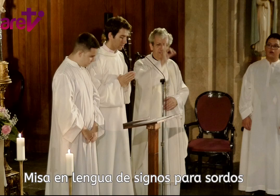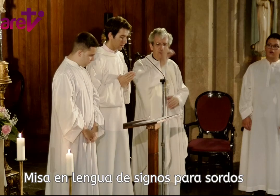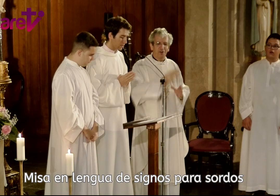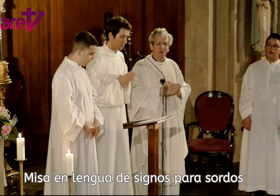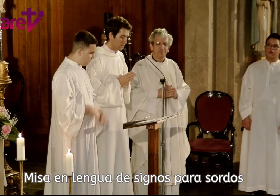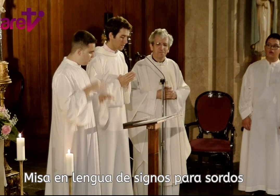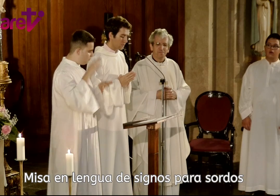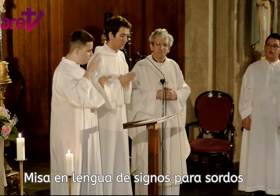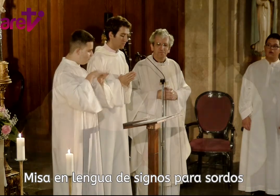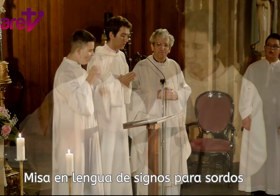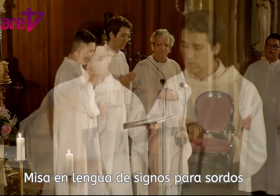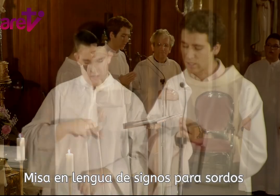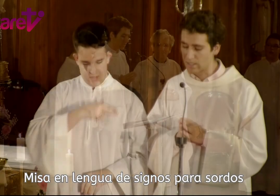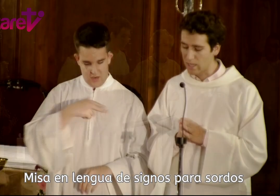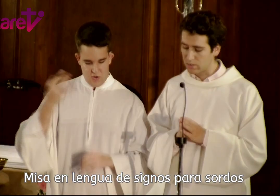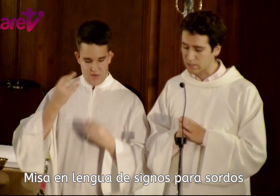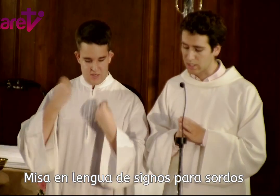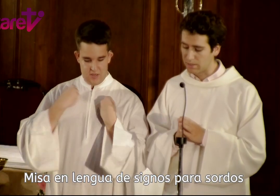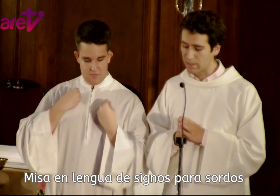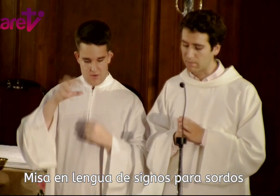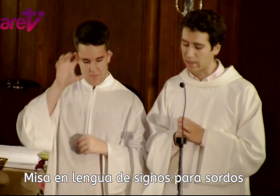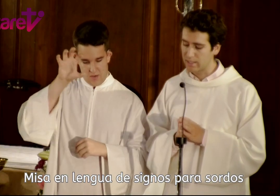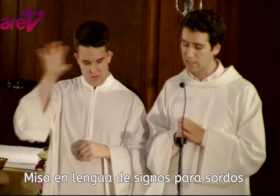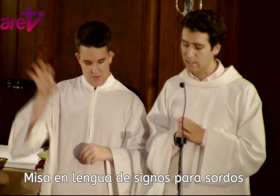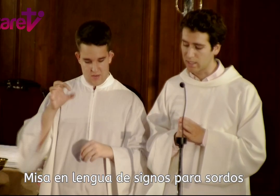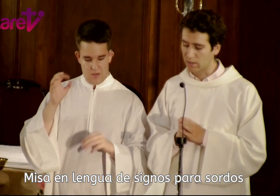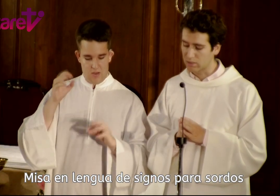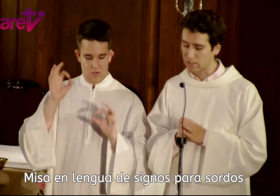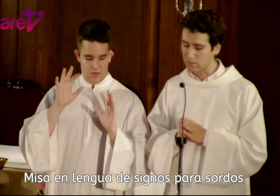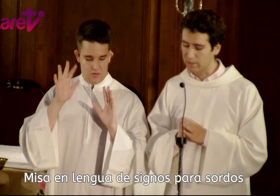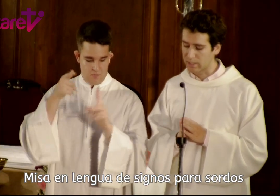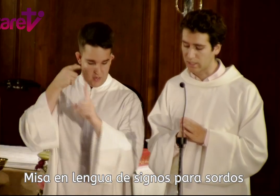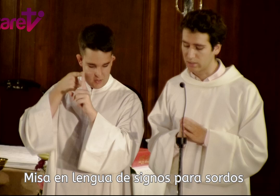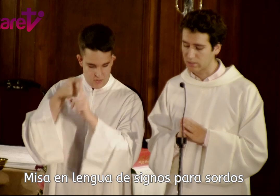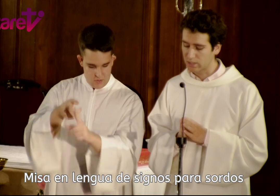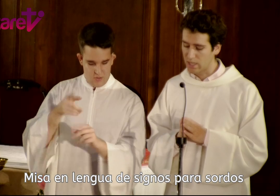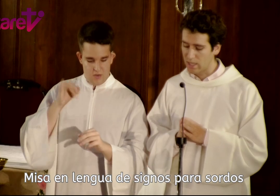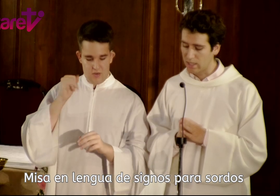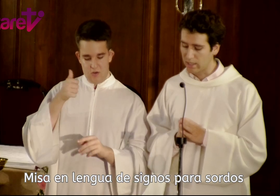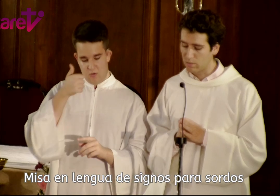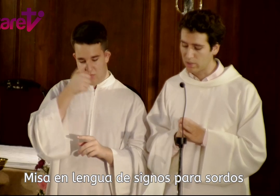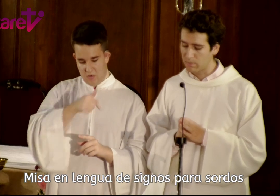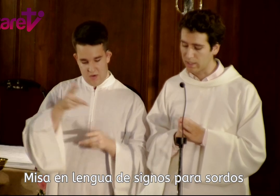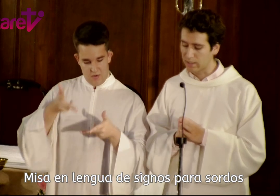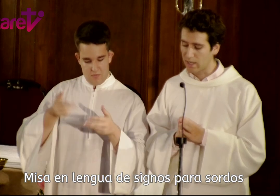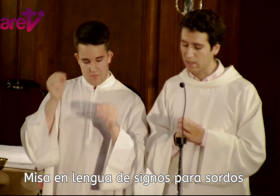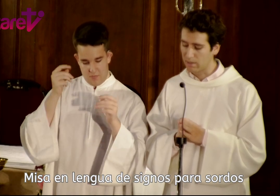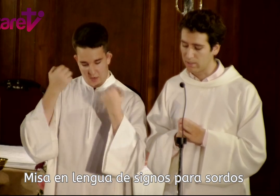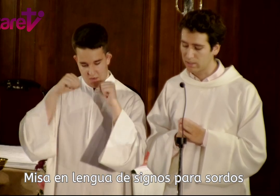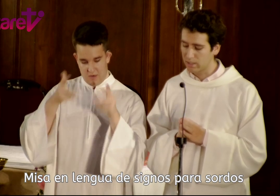Señor. Por los cristianos que viven en países en los que son perseguidos y que no pueden practicar libremente su fe.